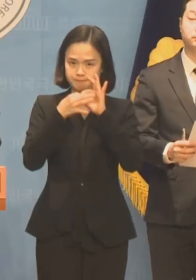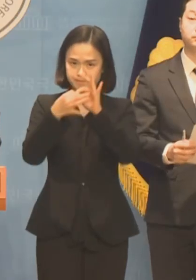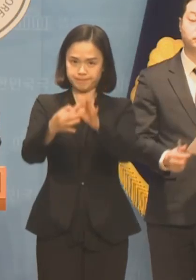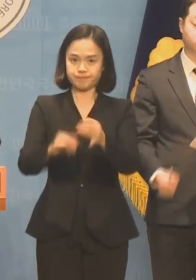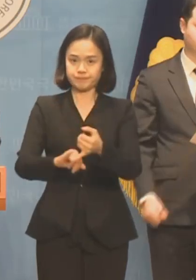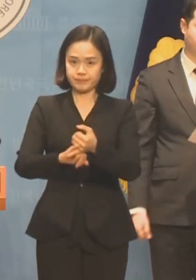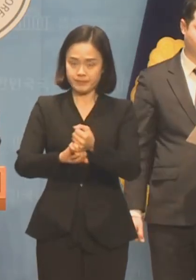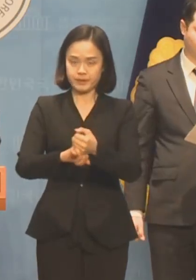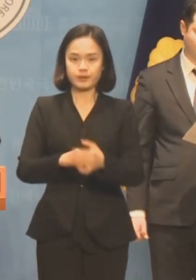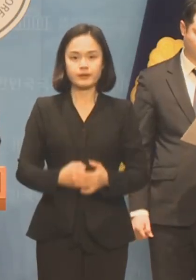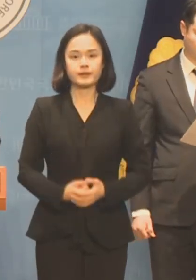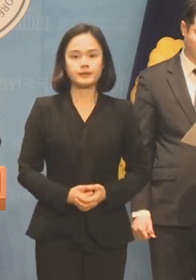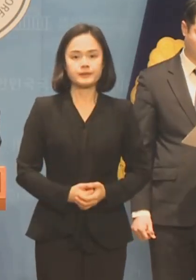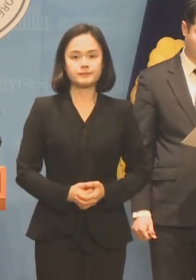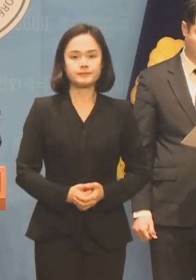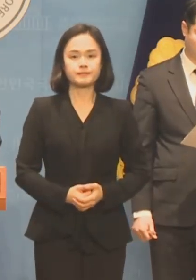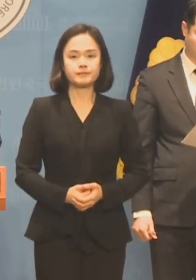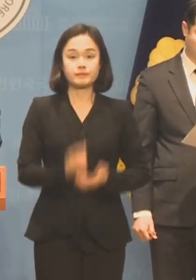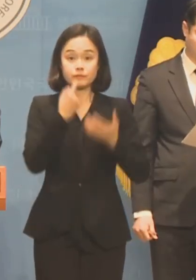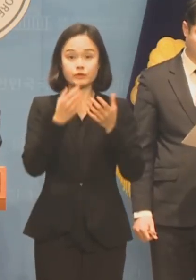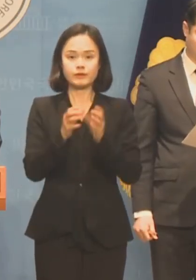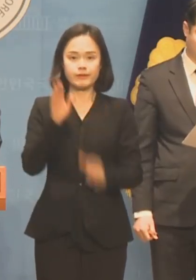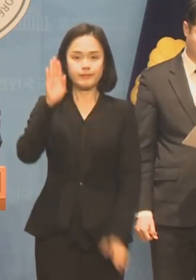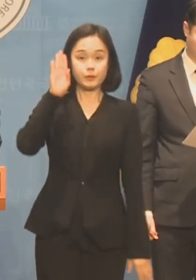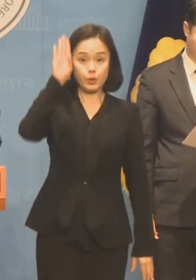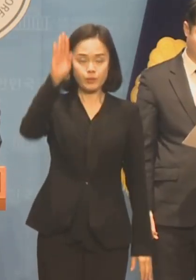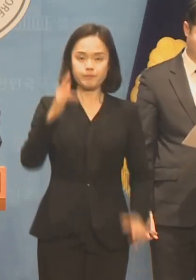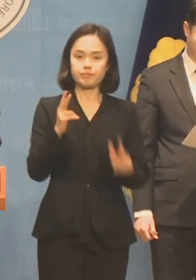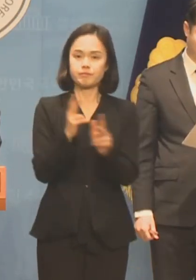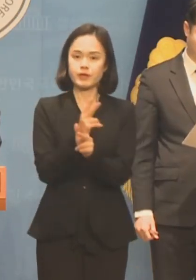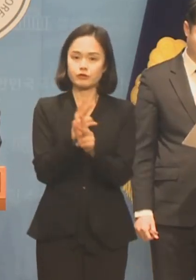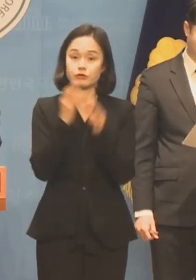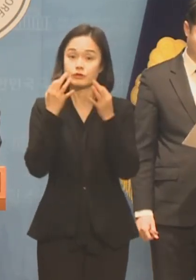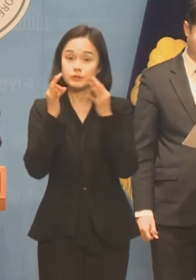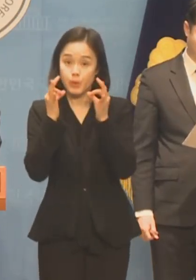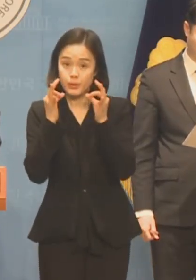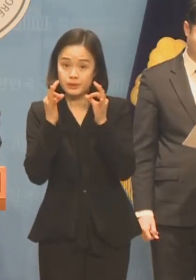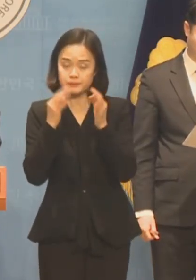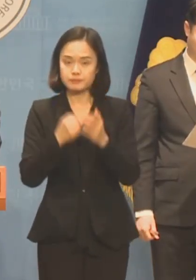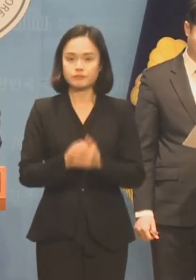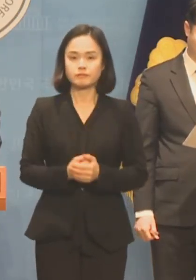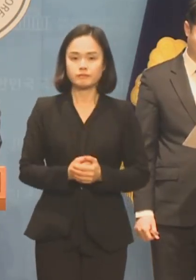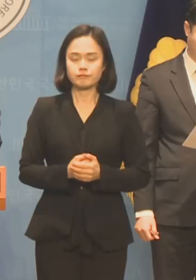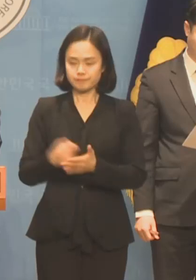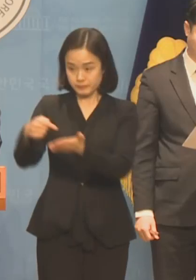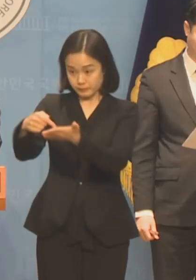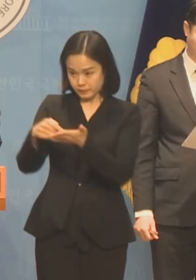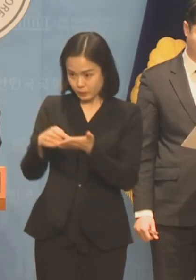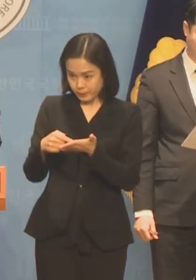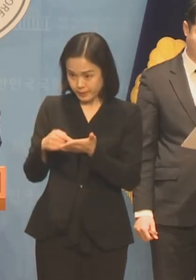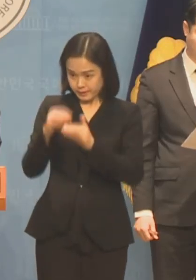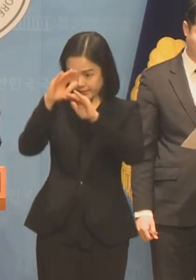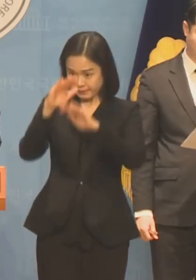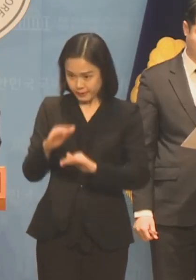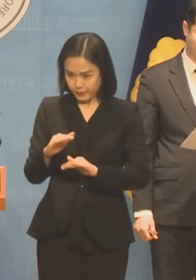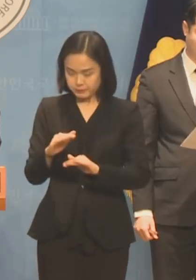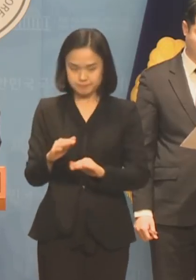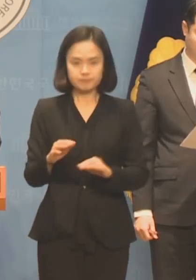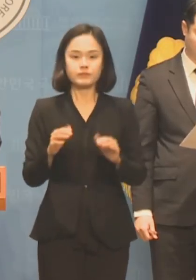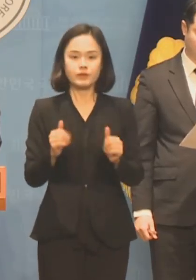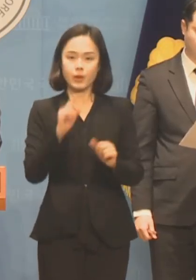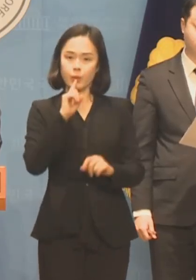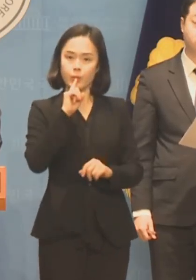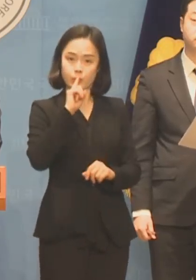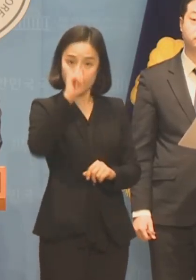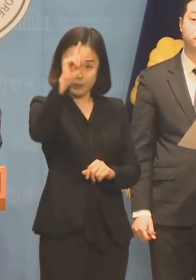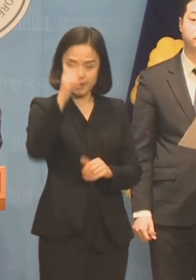계획입니다. 더불어민주당은 앞으로 매주 금요일 민주파출소 접수 현황과 고발 진행 상황을